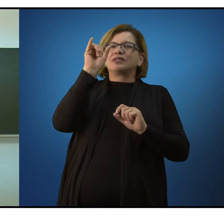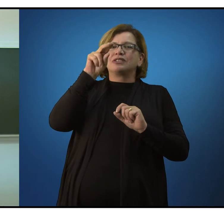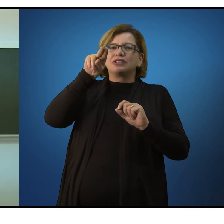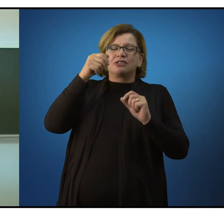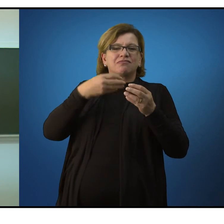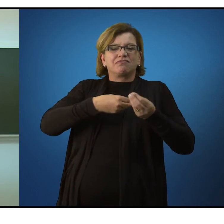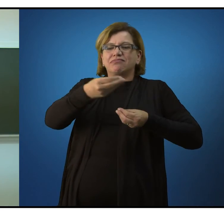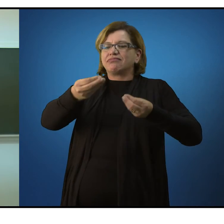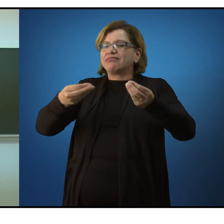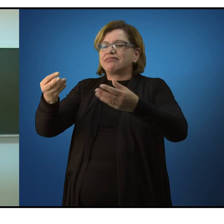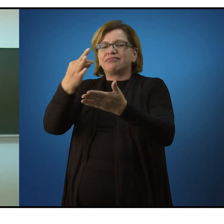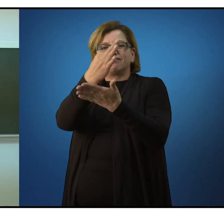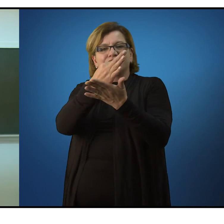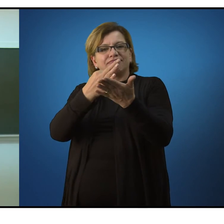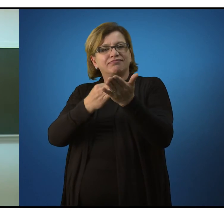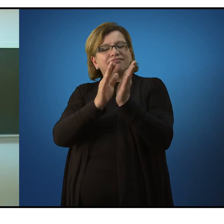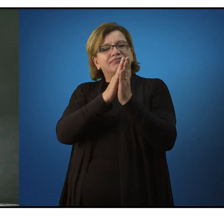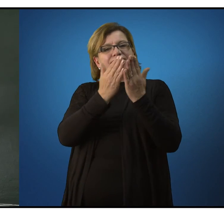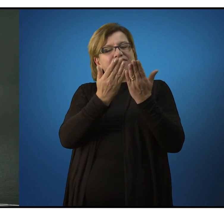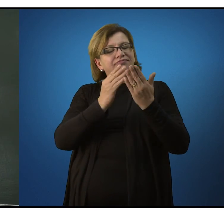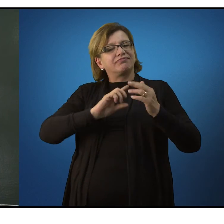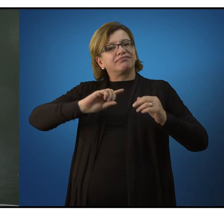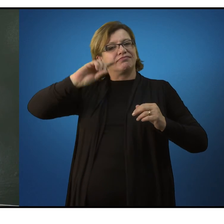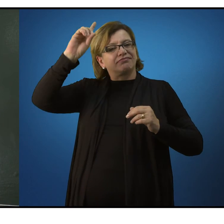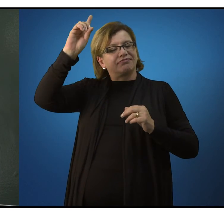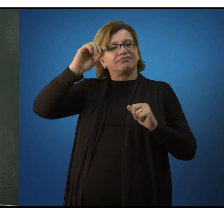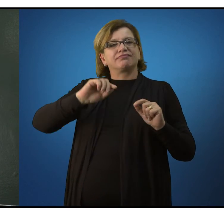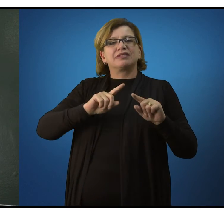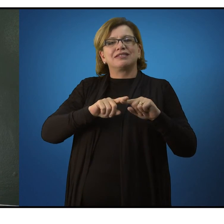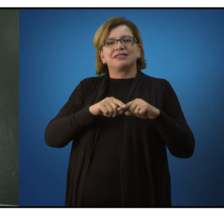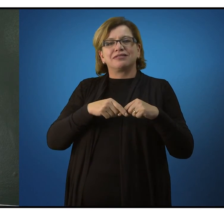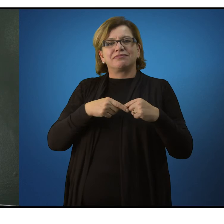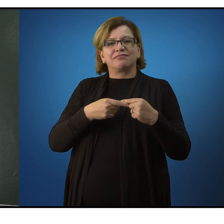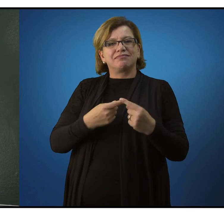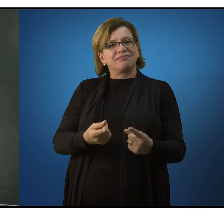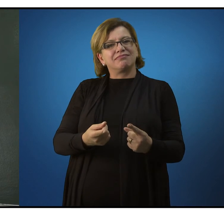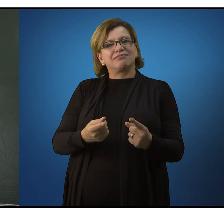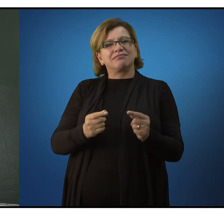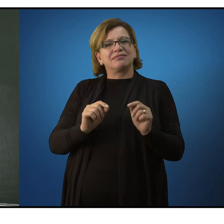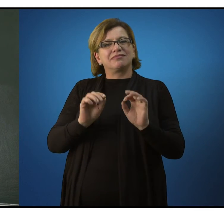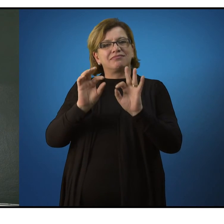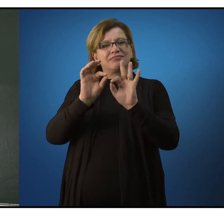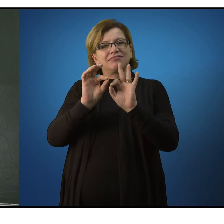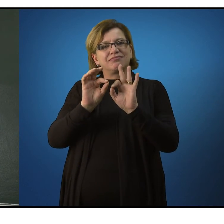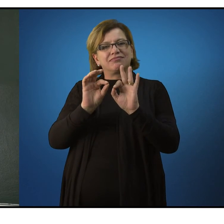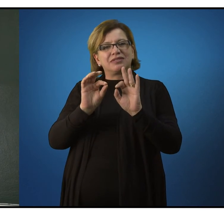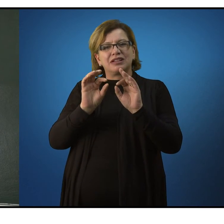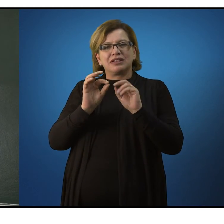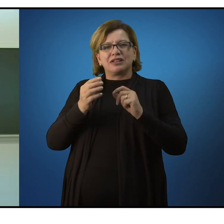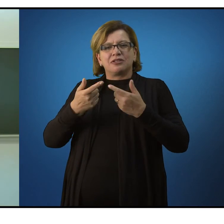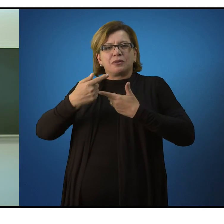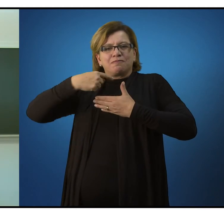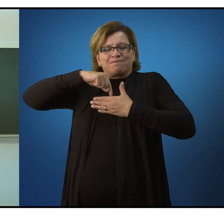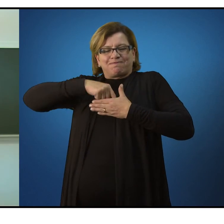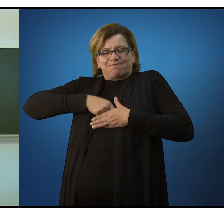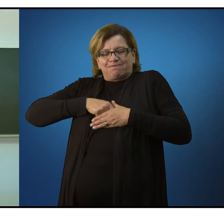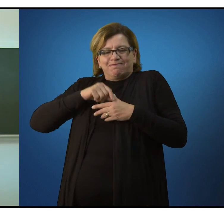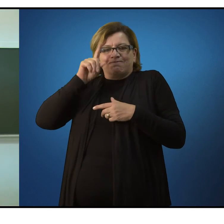textos, uma forma de levar os textos bíblicos para a interpretação, mas levar os textos de uma forma mais subjetiva.